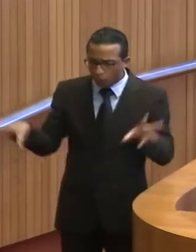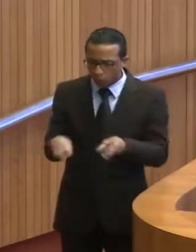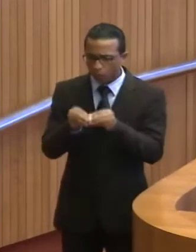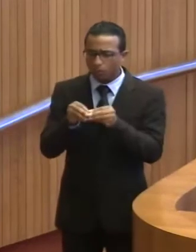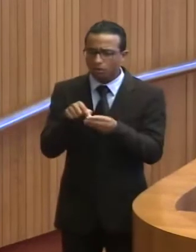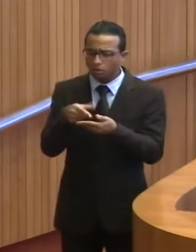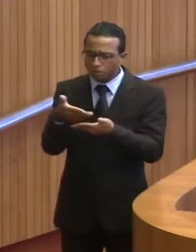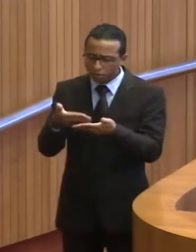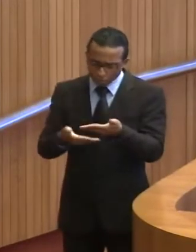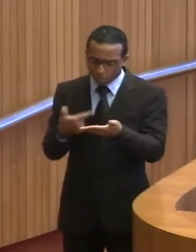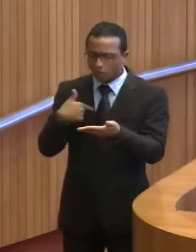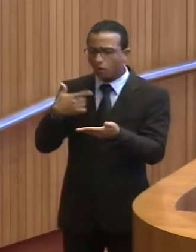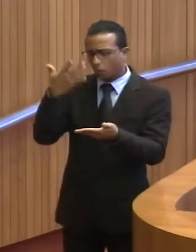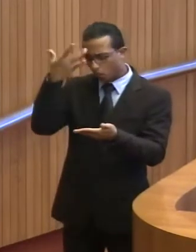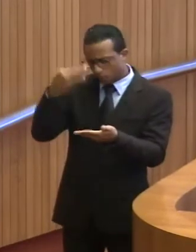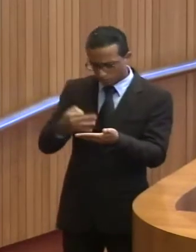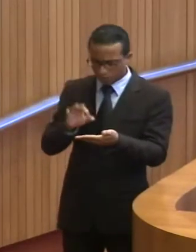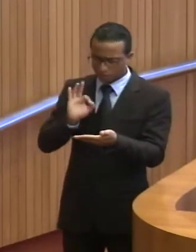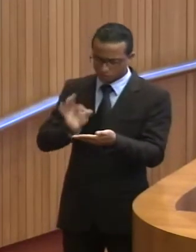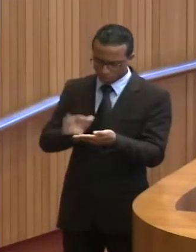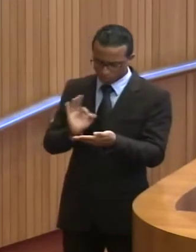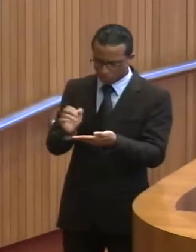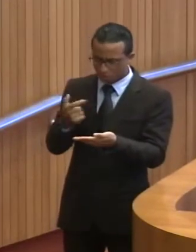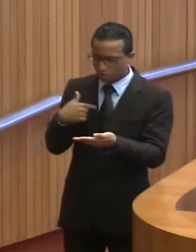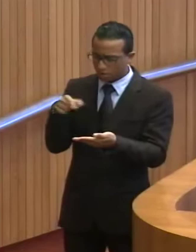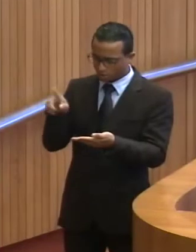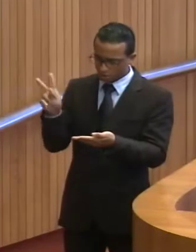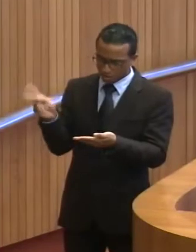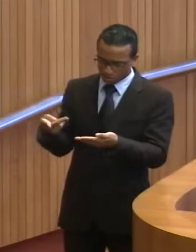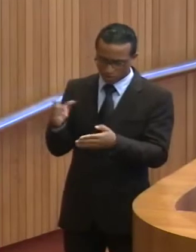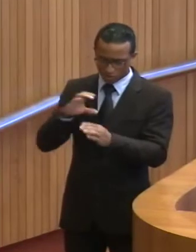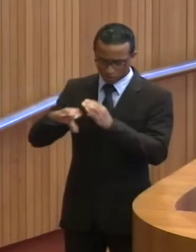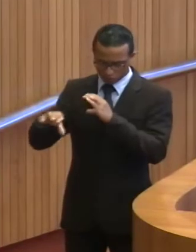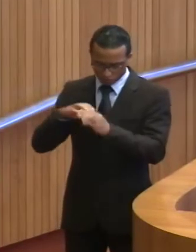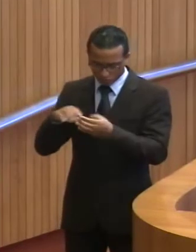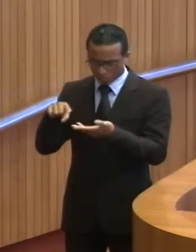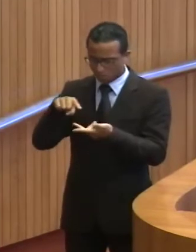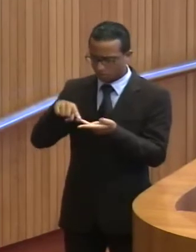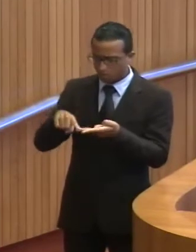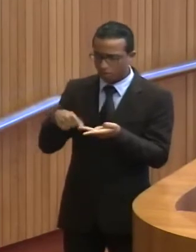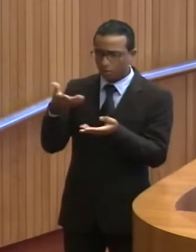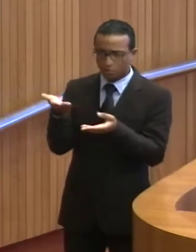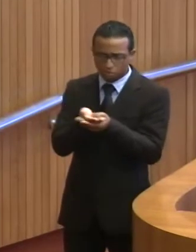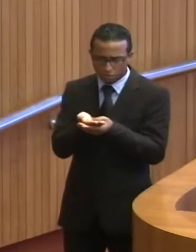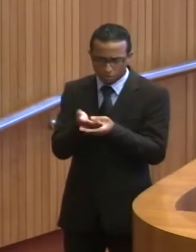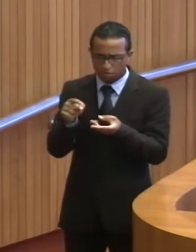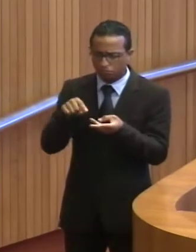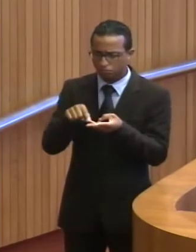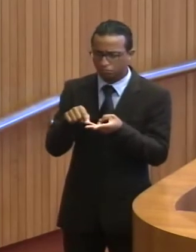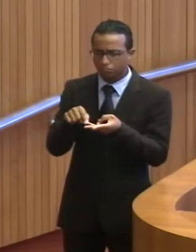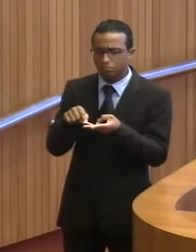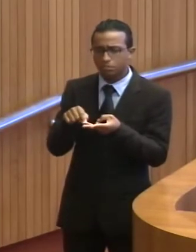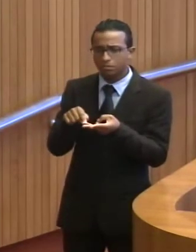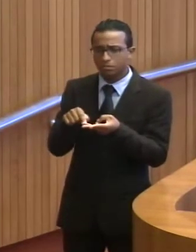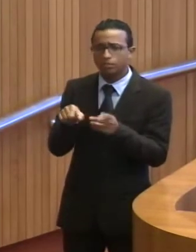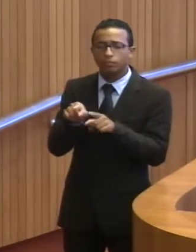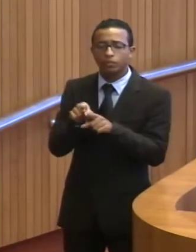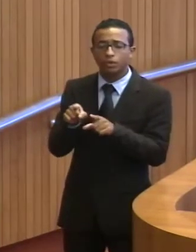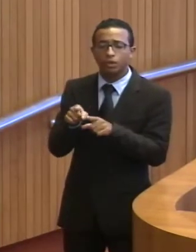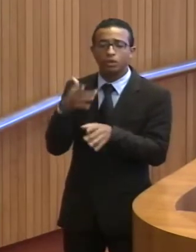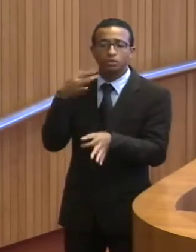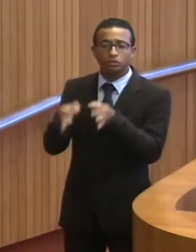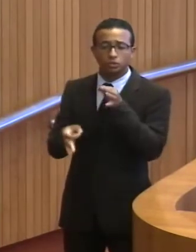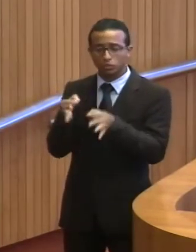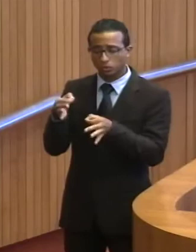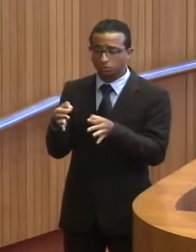de reconsideração, que admitiu que ocorreu falha na comunicação processual e que